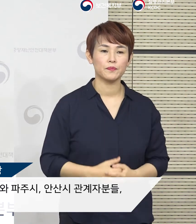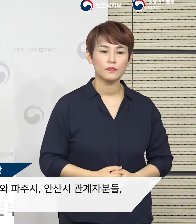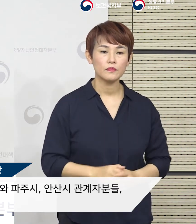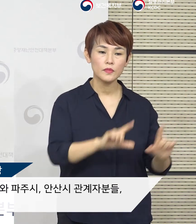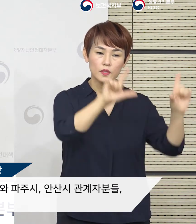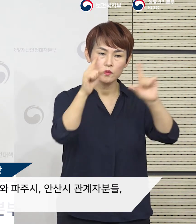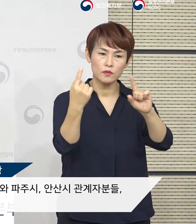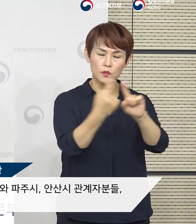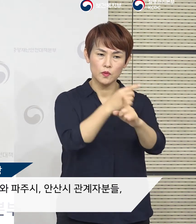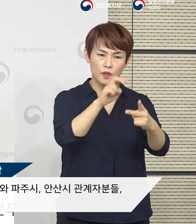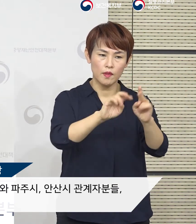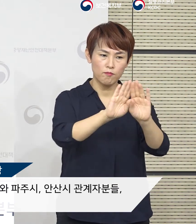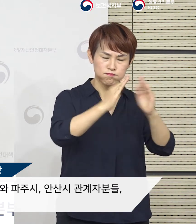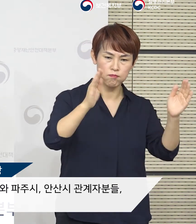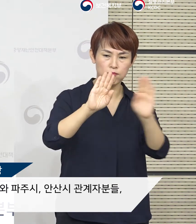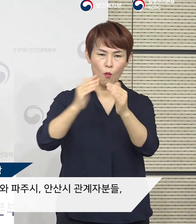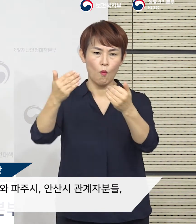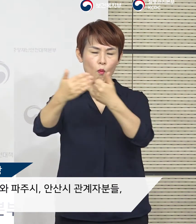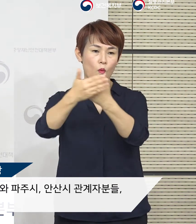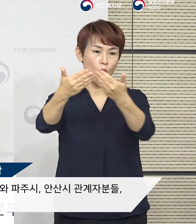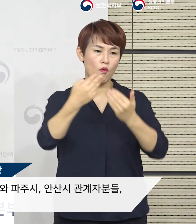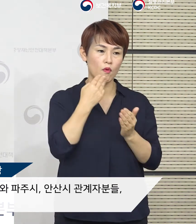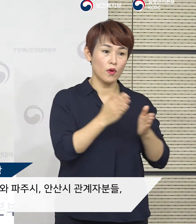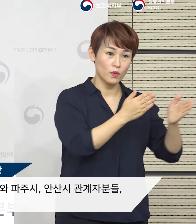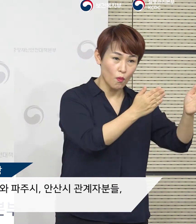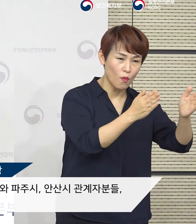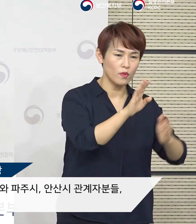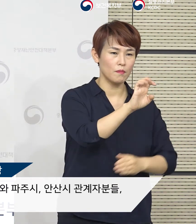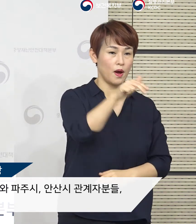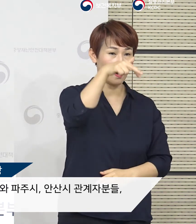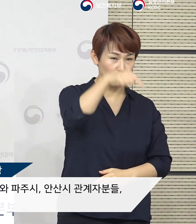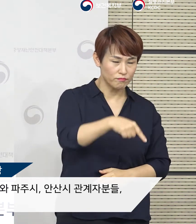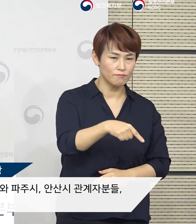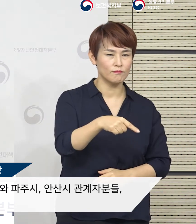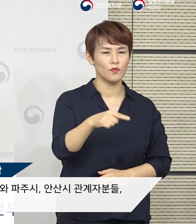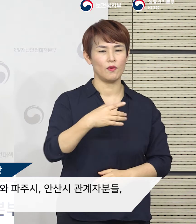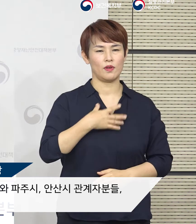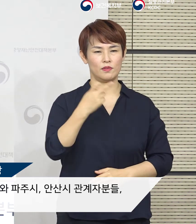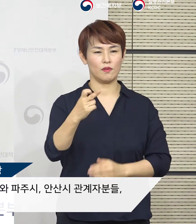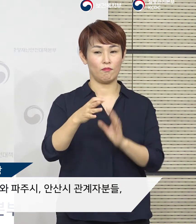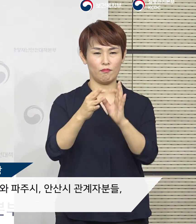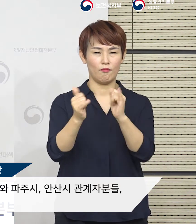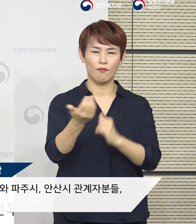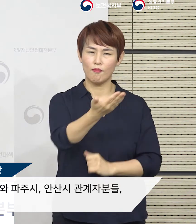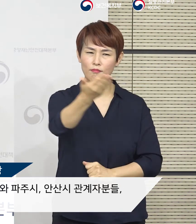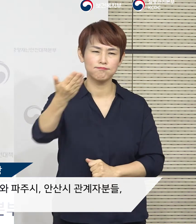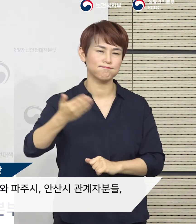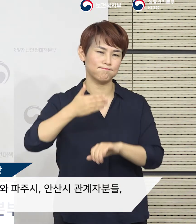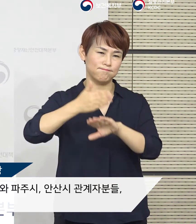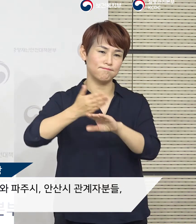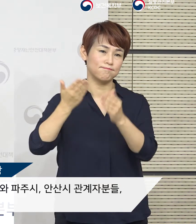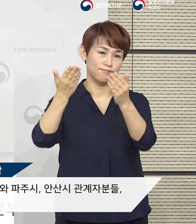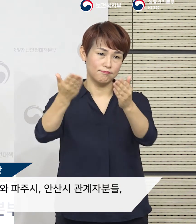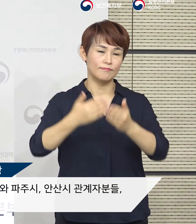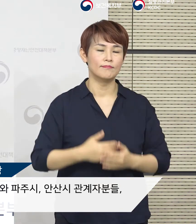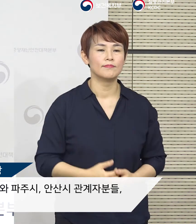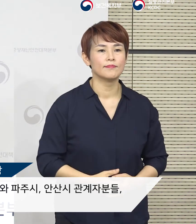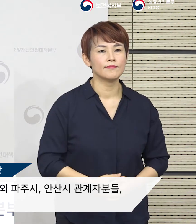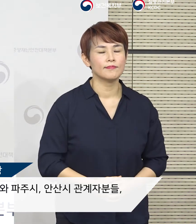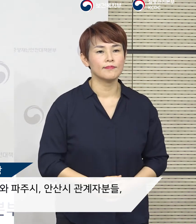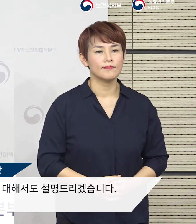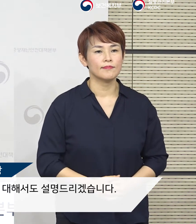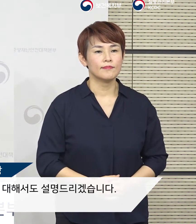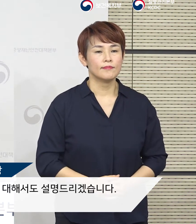생활치료센터 개소에 적극 협조해 주신 경기도와 파주시, 안산시 관계자분들, 주민들께 깊은 감사의 말씀을